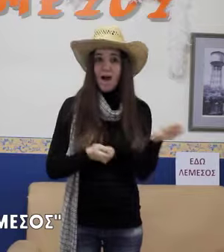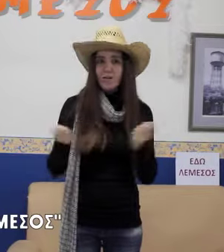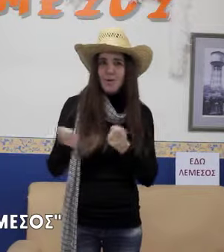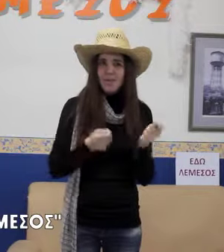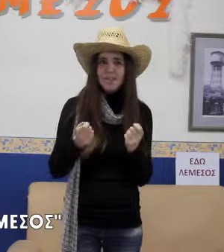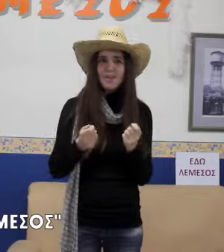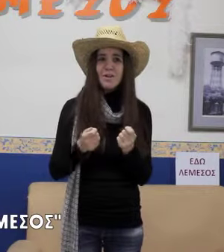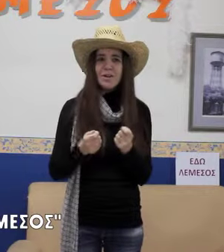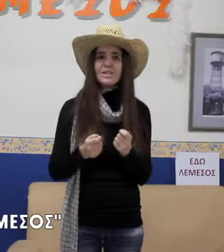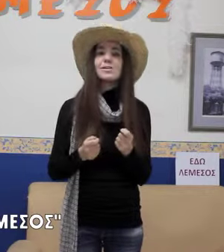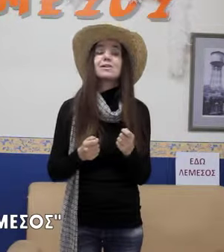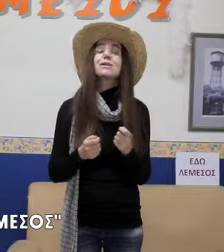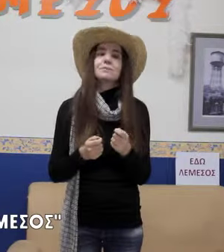διοργανώνει συλλογή τροφίμων.